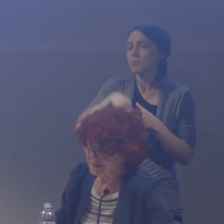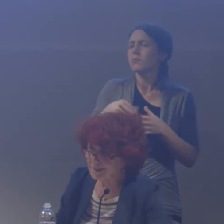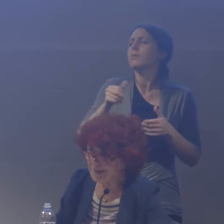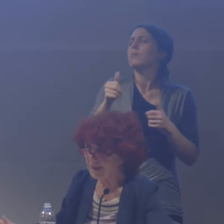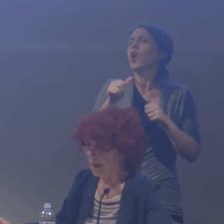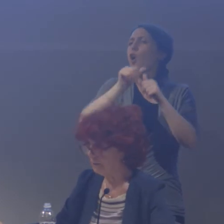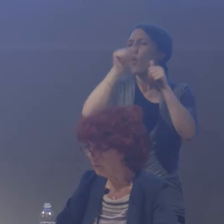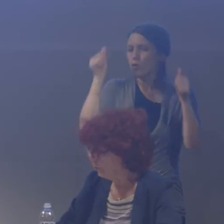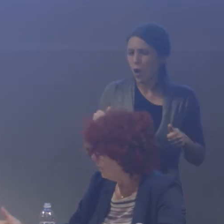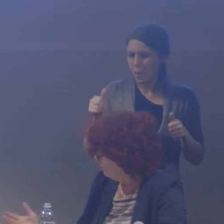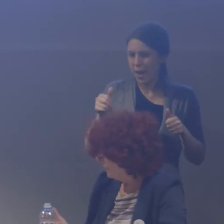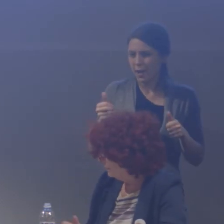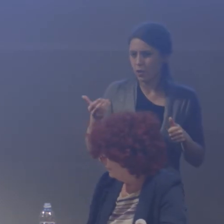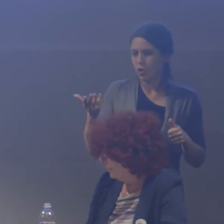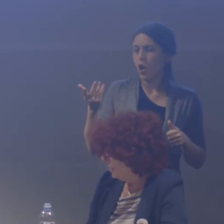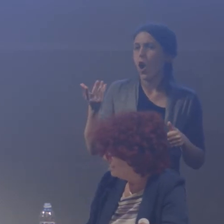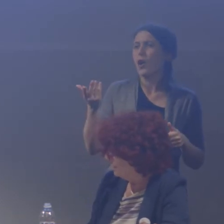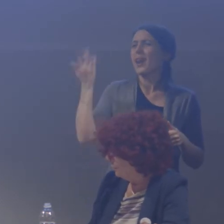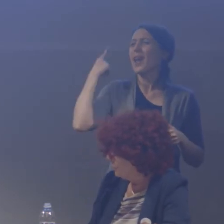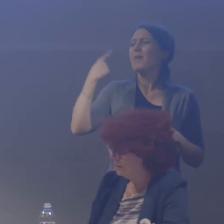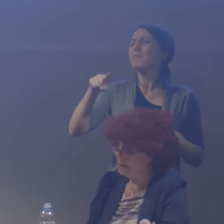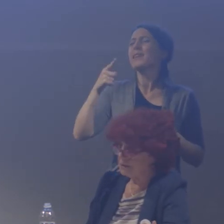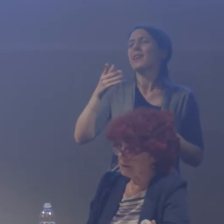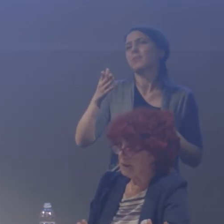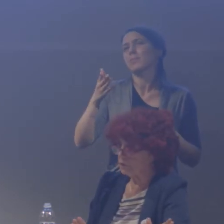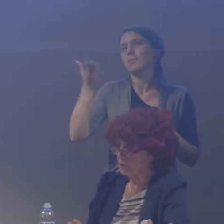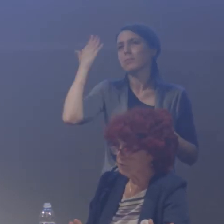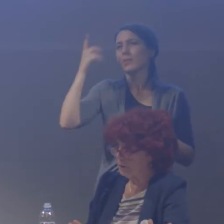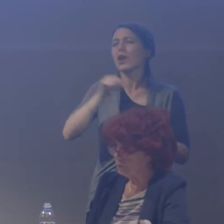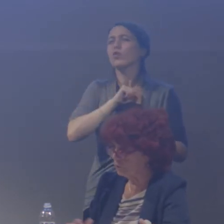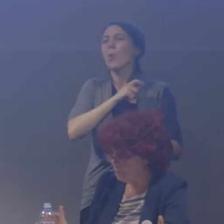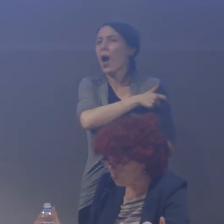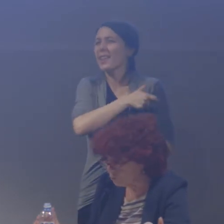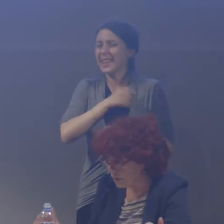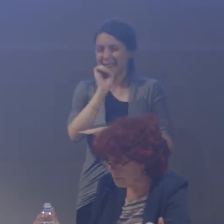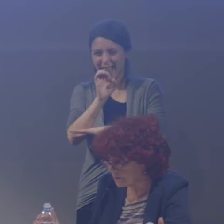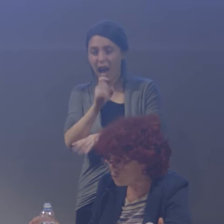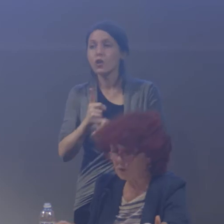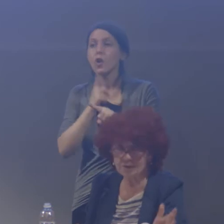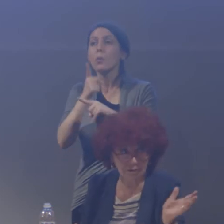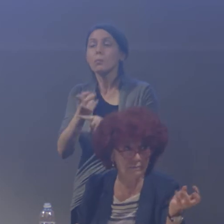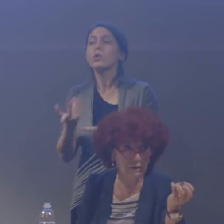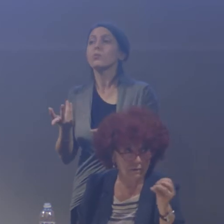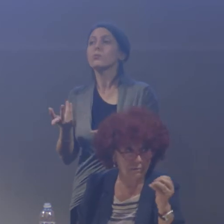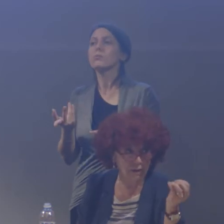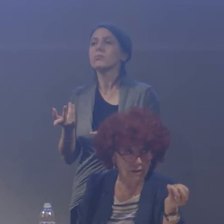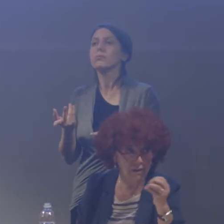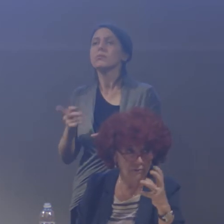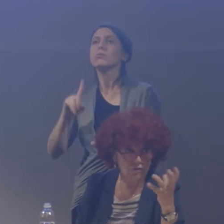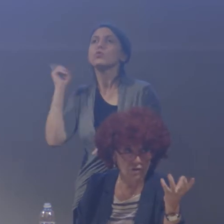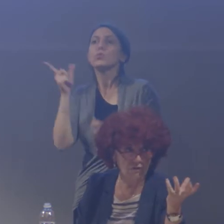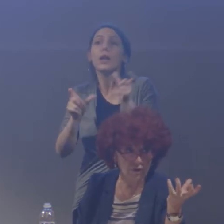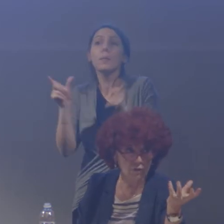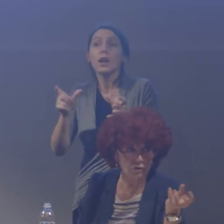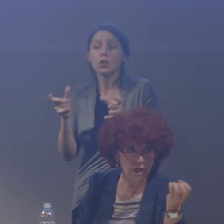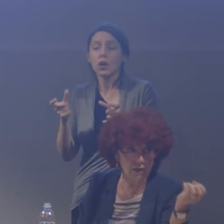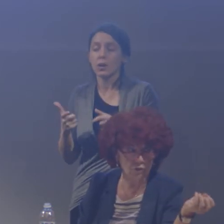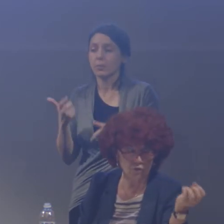formazione della, di quella parte delle classi dirigenti del sindacato, ma soprattutto per tutte le persone, esattamente perché